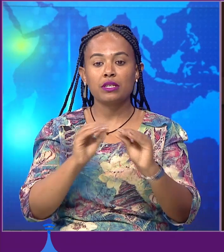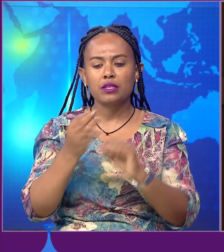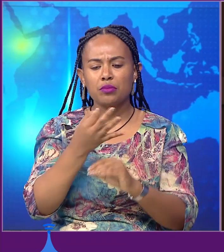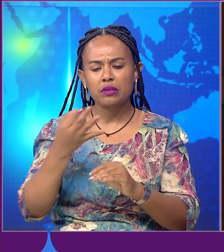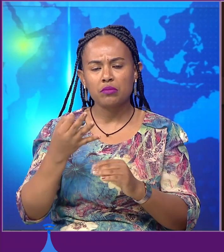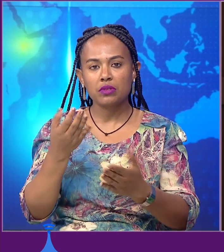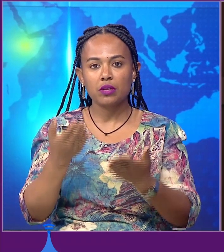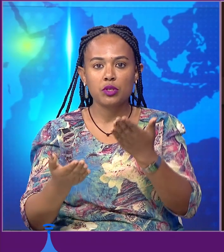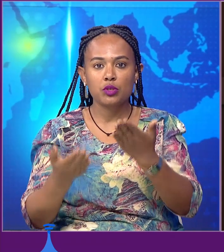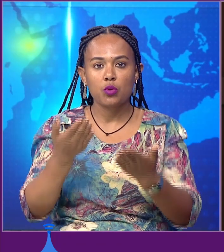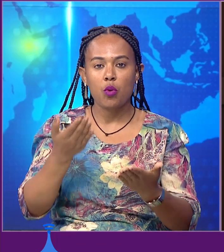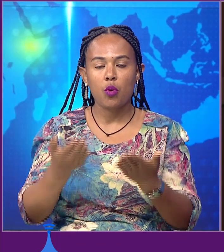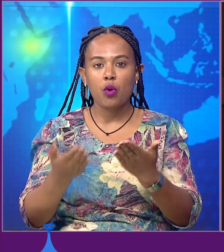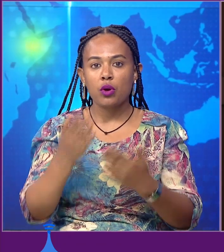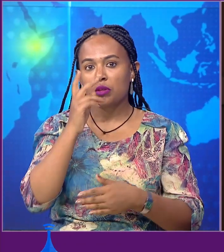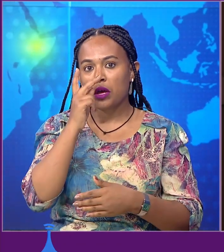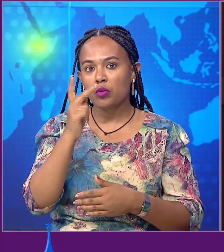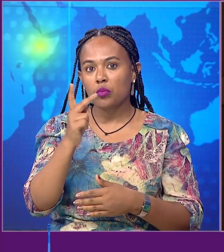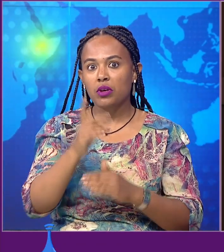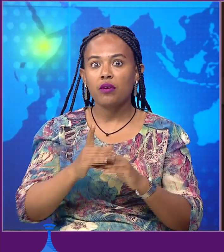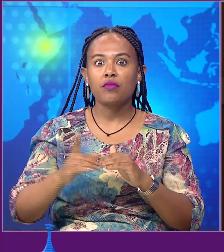ተመዝኖ ታይቶም ከፍተኛ